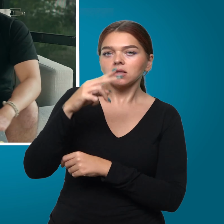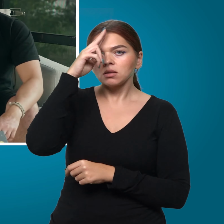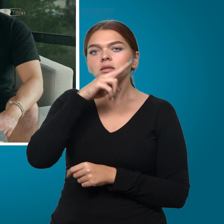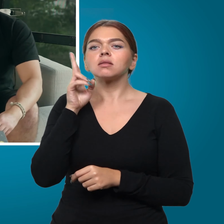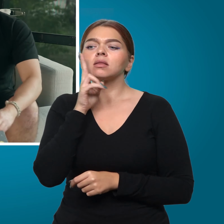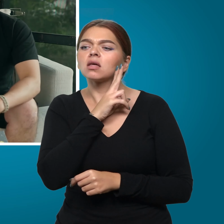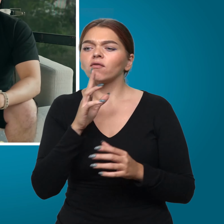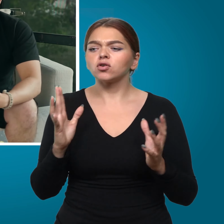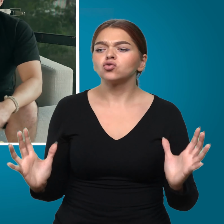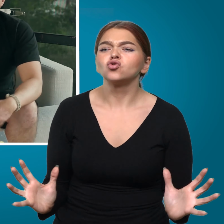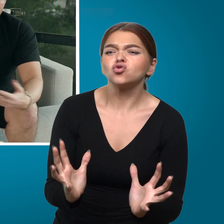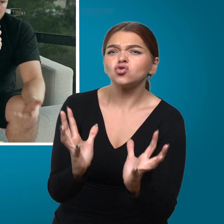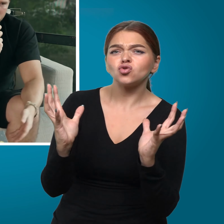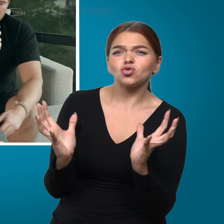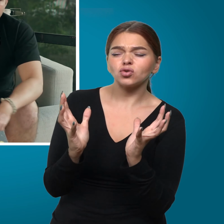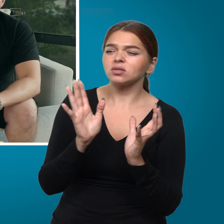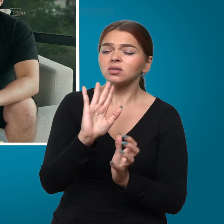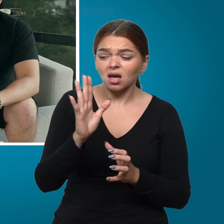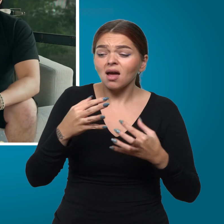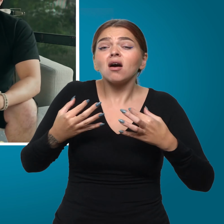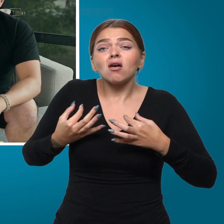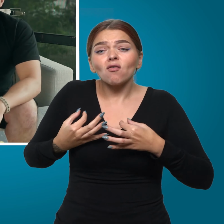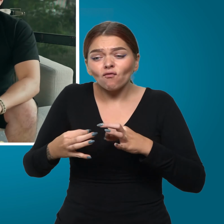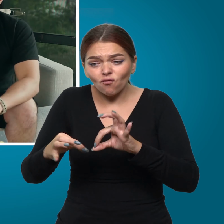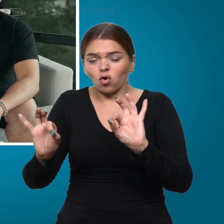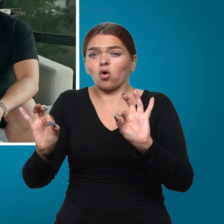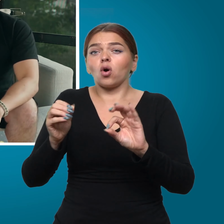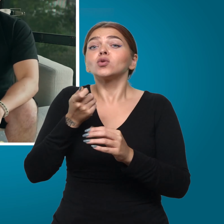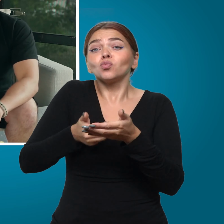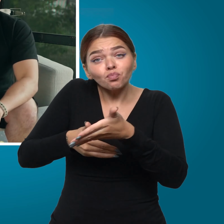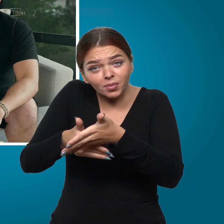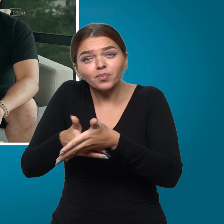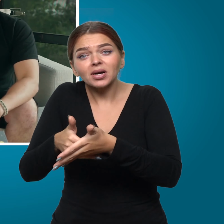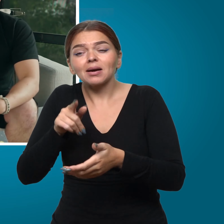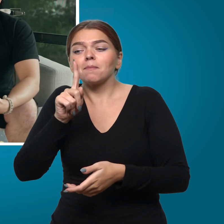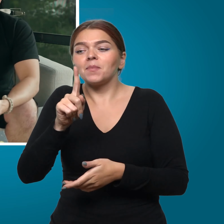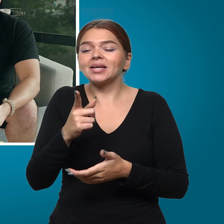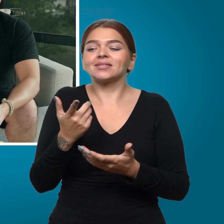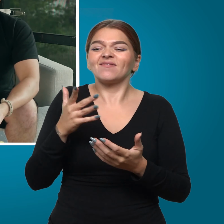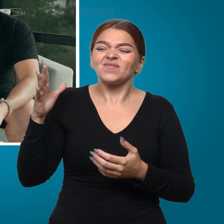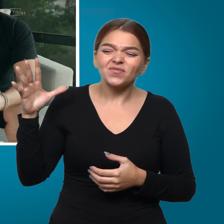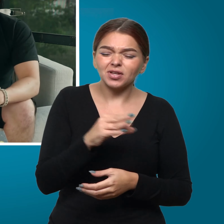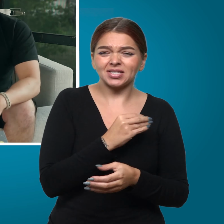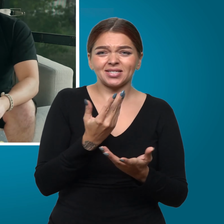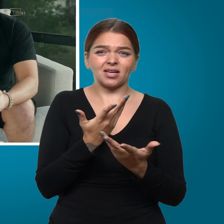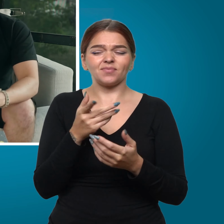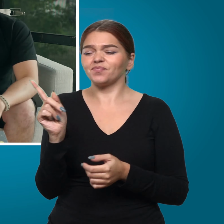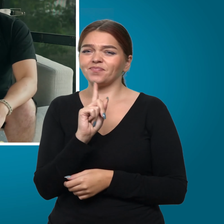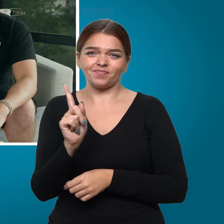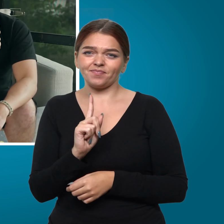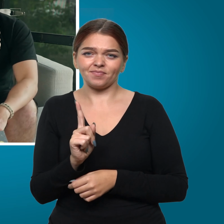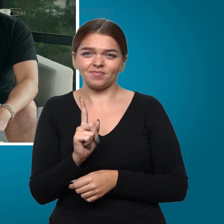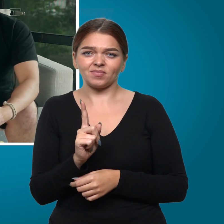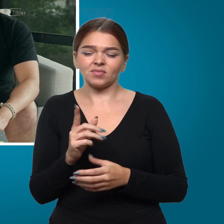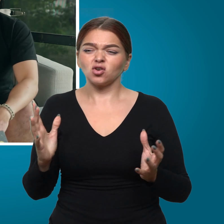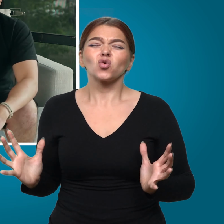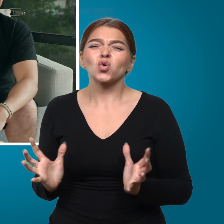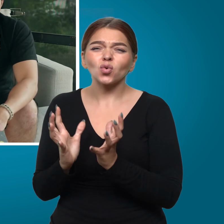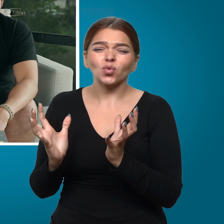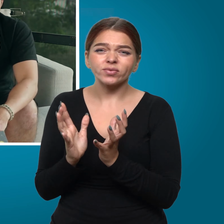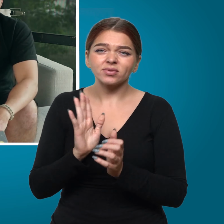gyvenimą gyventi, leiskit jiems, padėkit jiems, bet negyvenkit gyvenimą už juos. Ir nedarykit, aš kai bendravau su sergančiais